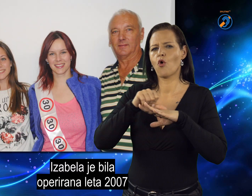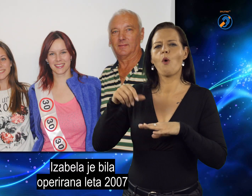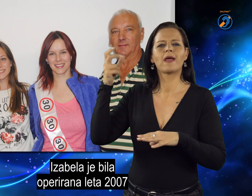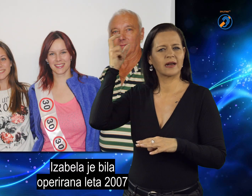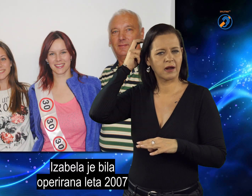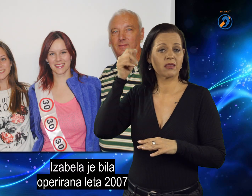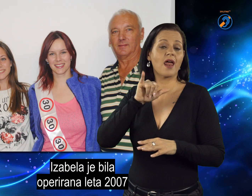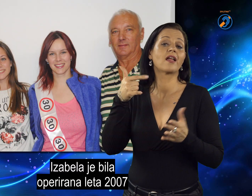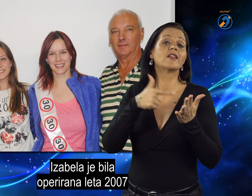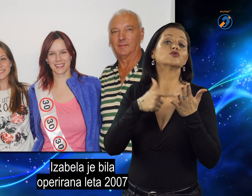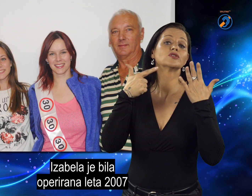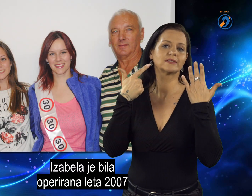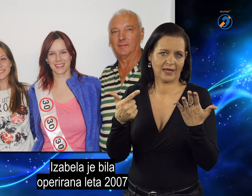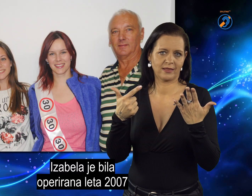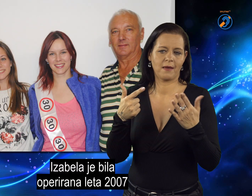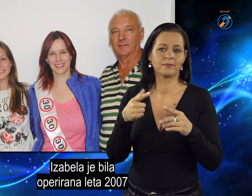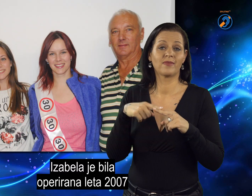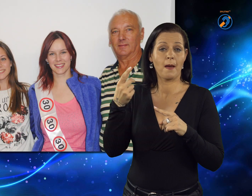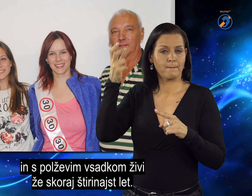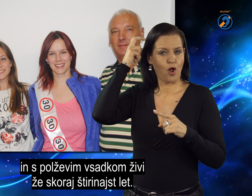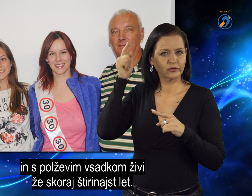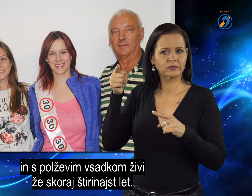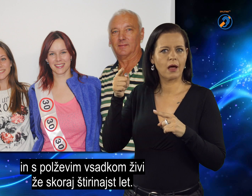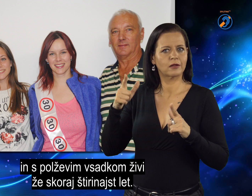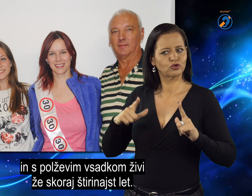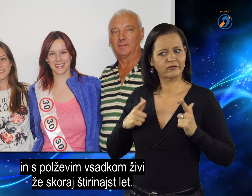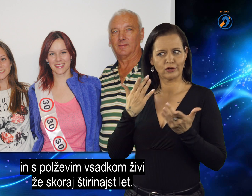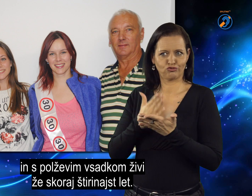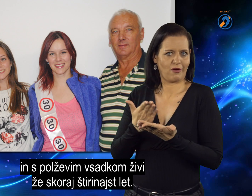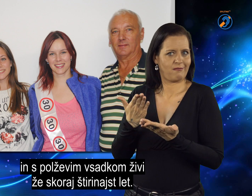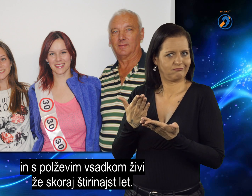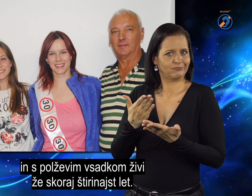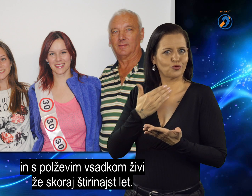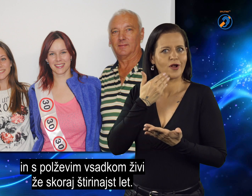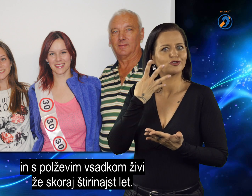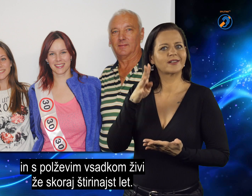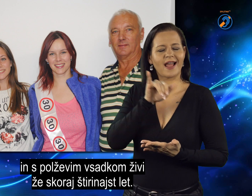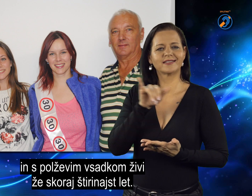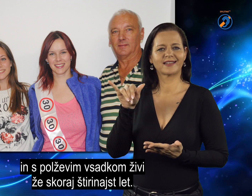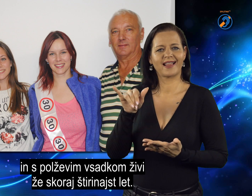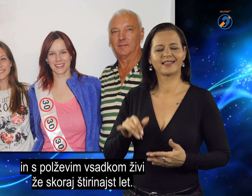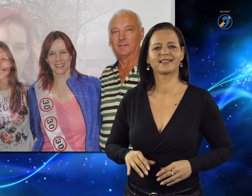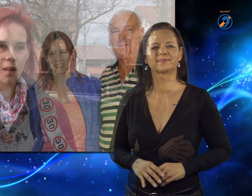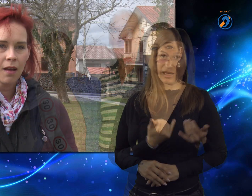Izabela je bila operirana leta 2007 in s polževim vsadkom živi že skoraj 14 let.